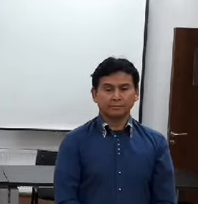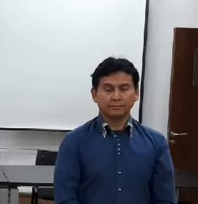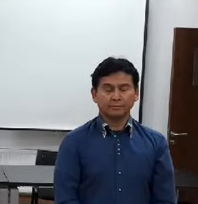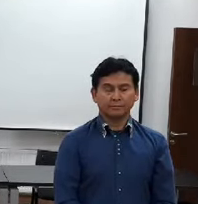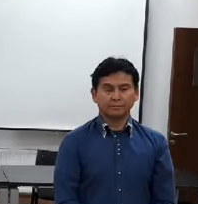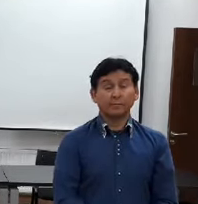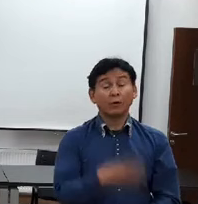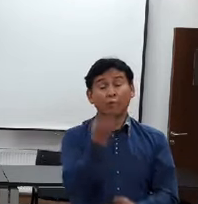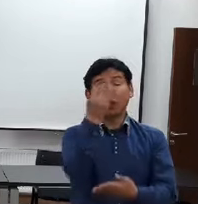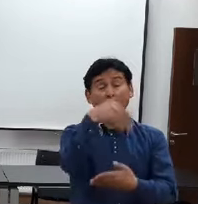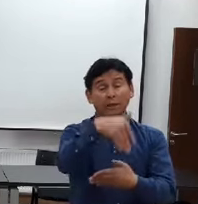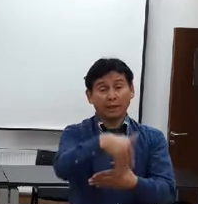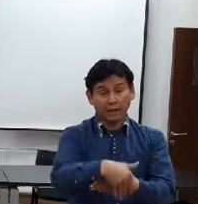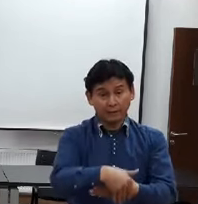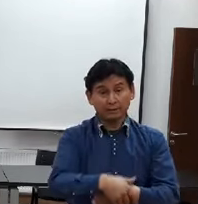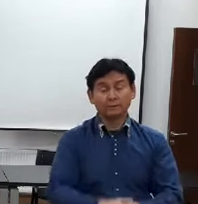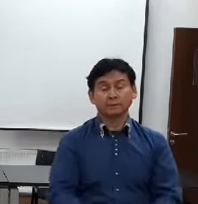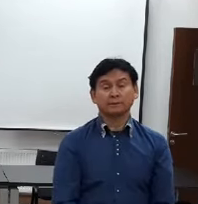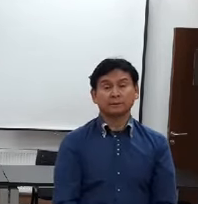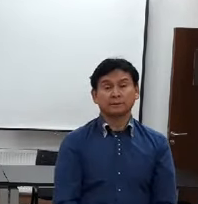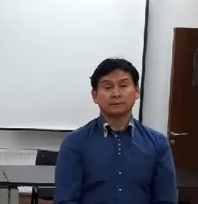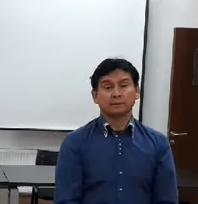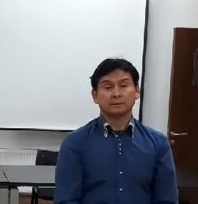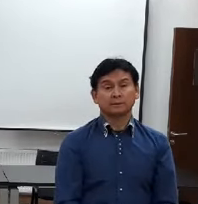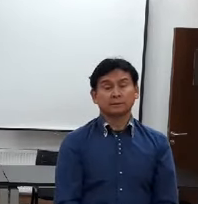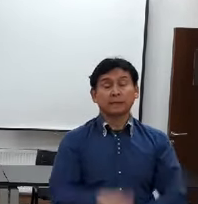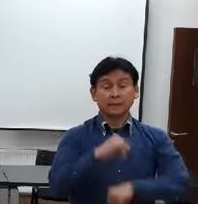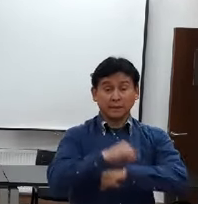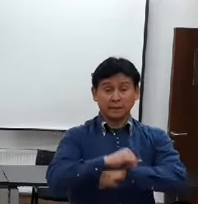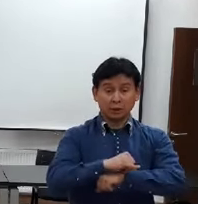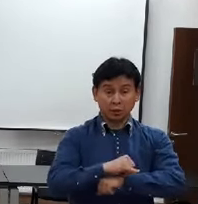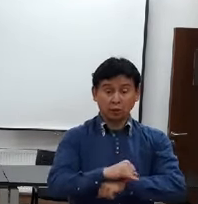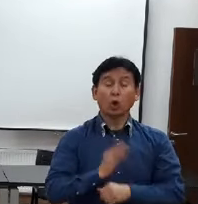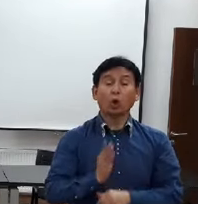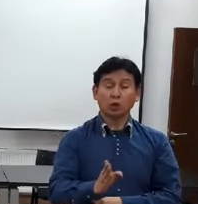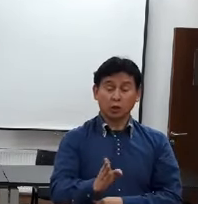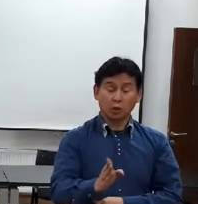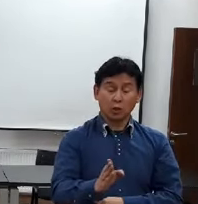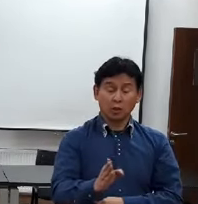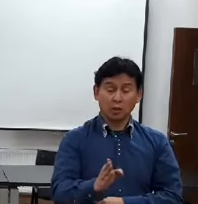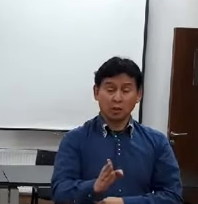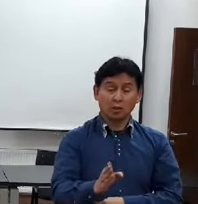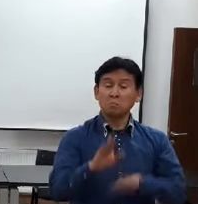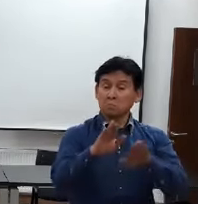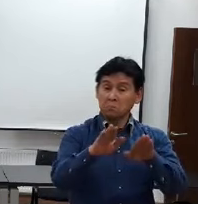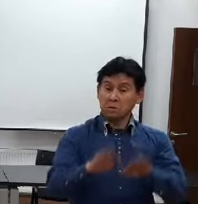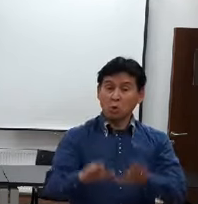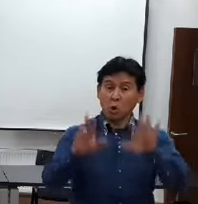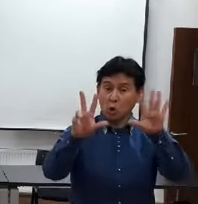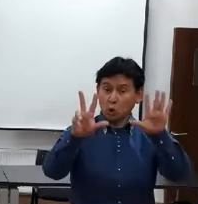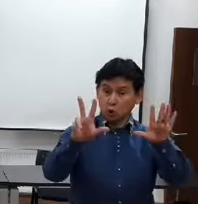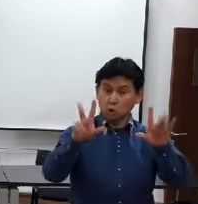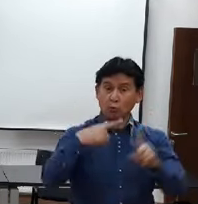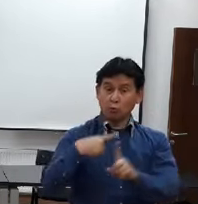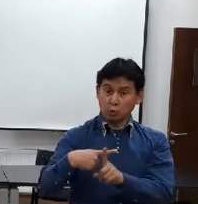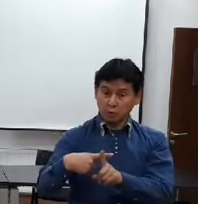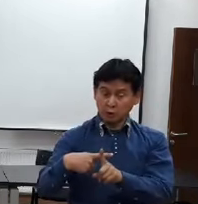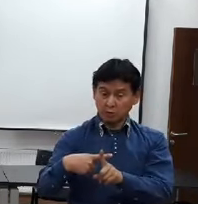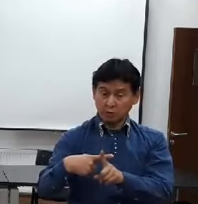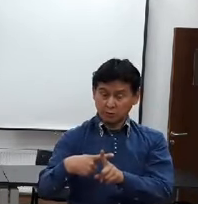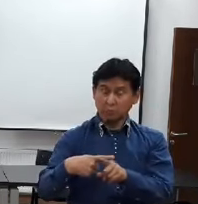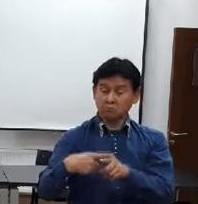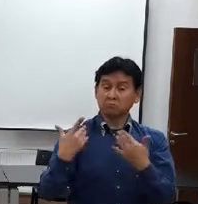Muy buenas tardes. La región de Aysén continúa registrando los mismos ocho casos positivos de los